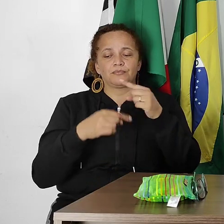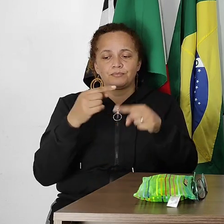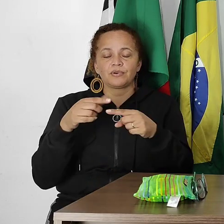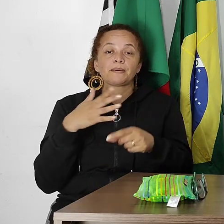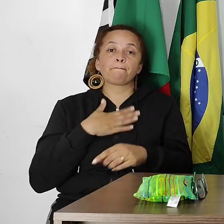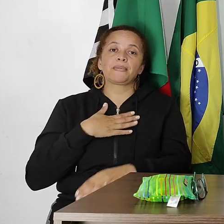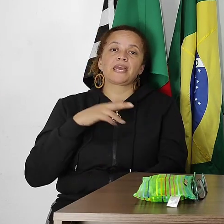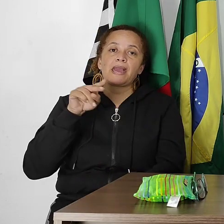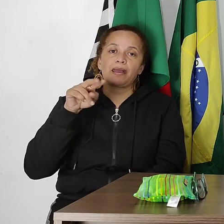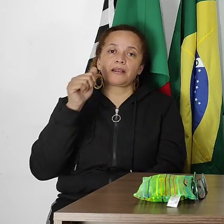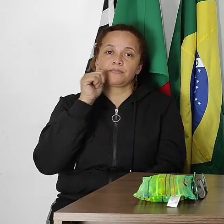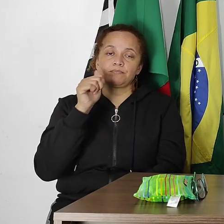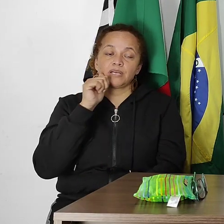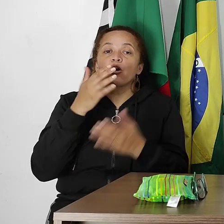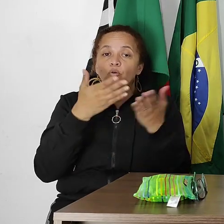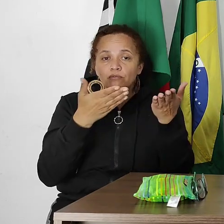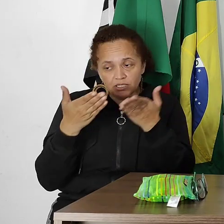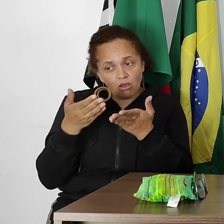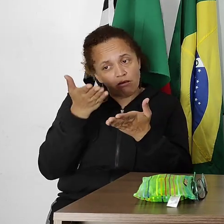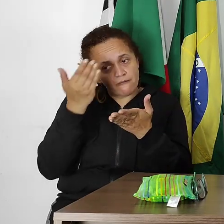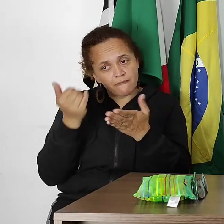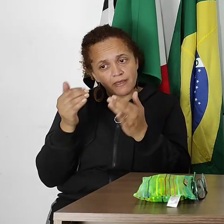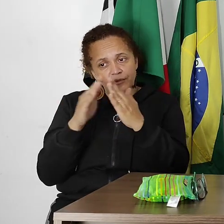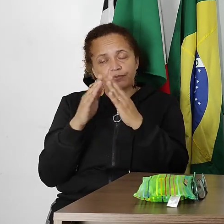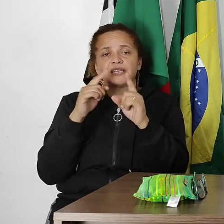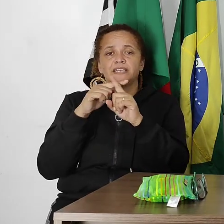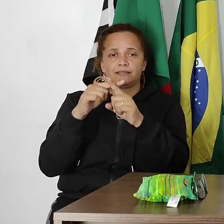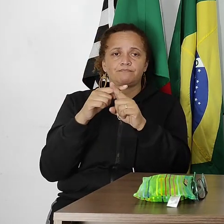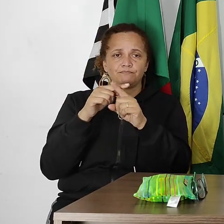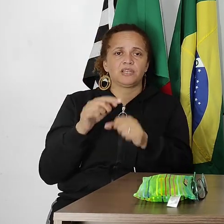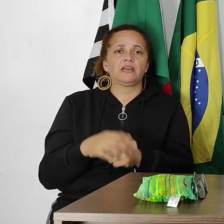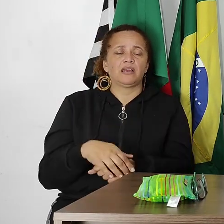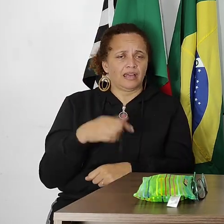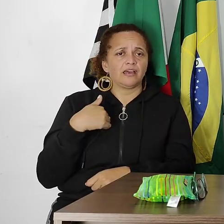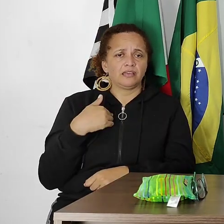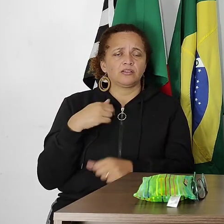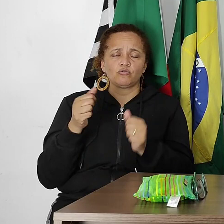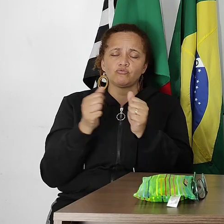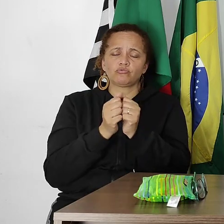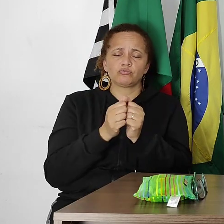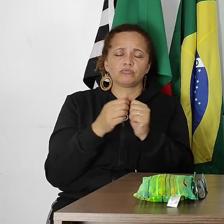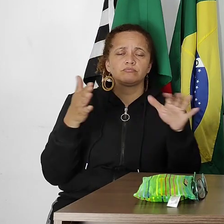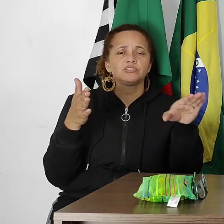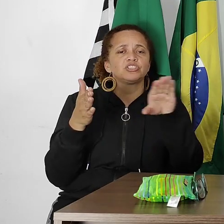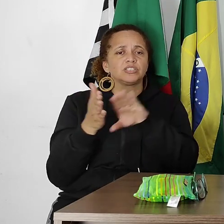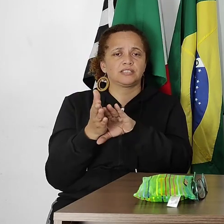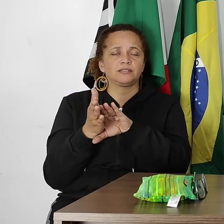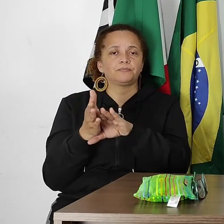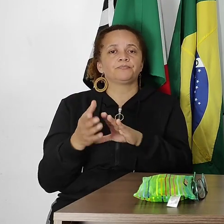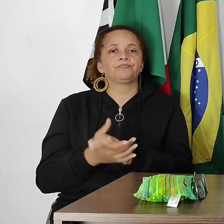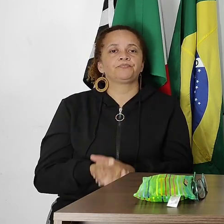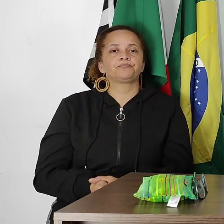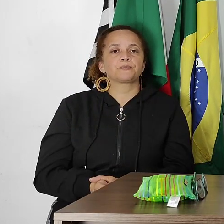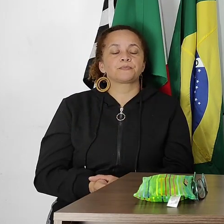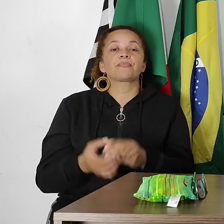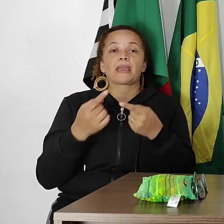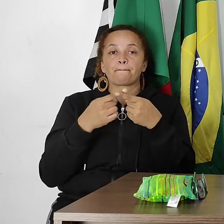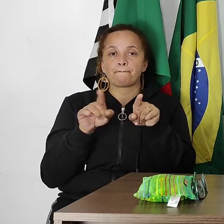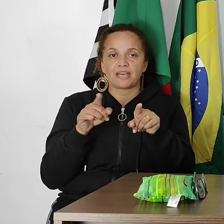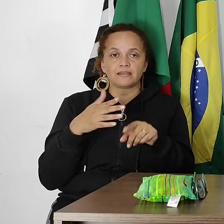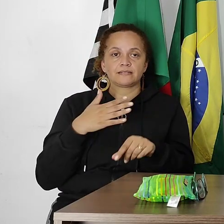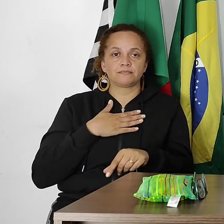E aí eu vim para a igreja, né? Cheguei aqui na IHM. Mas antes disso, ela falou para mim, orou por mim,